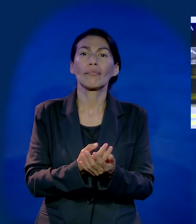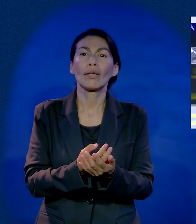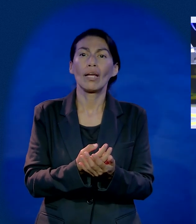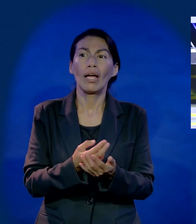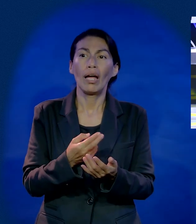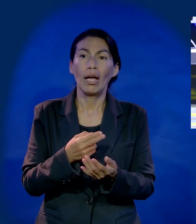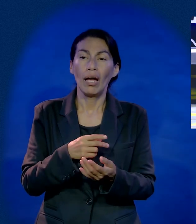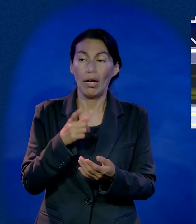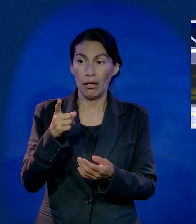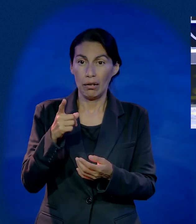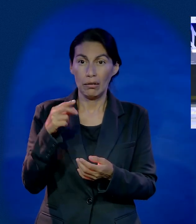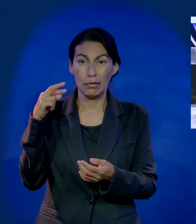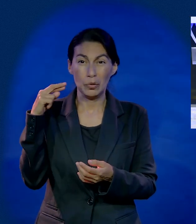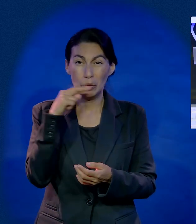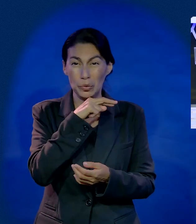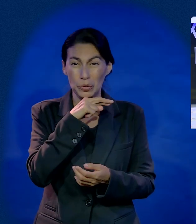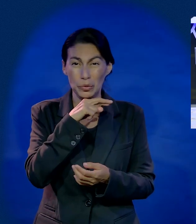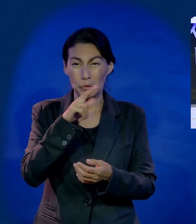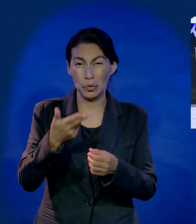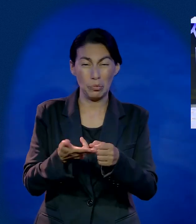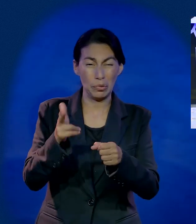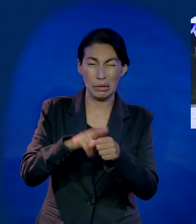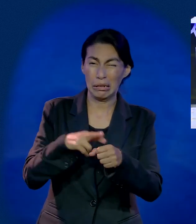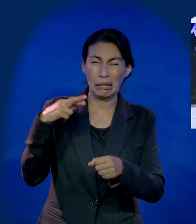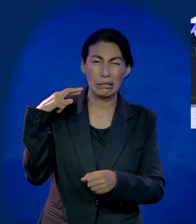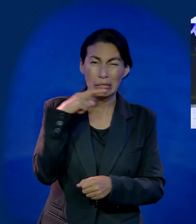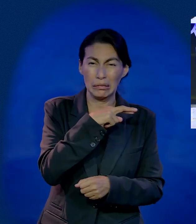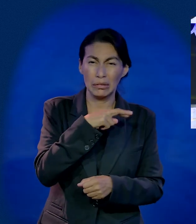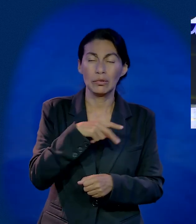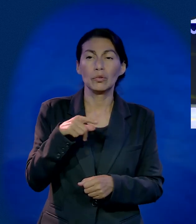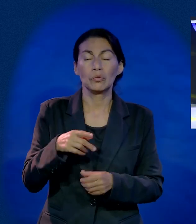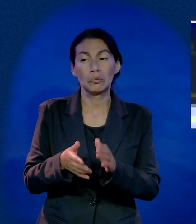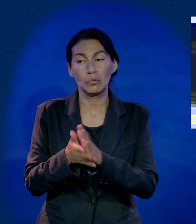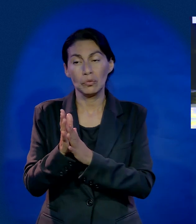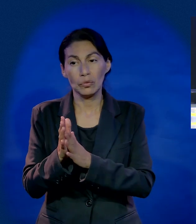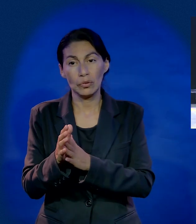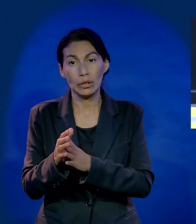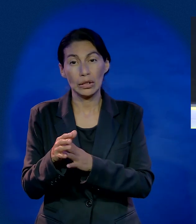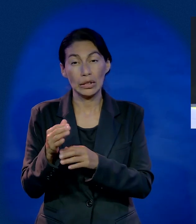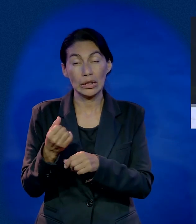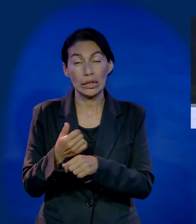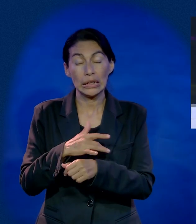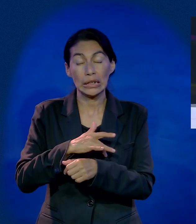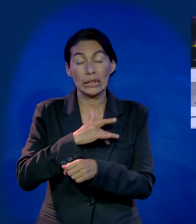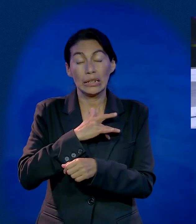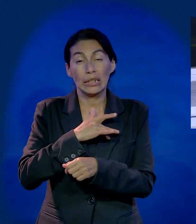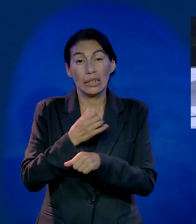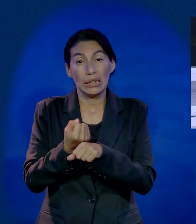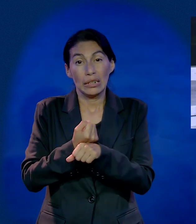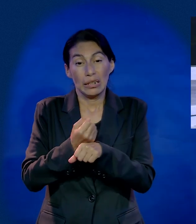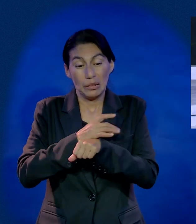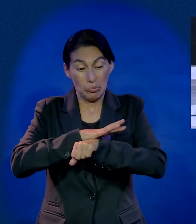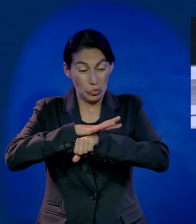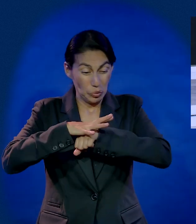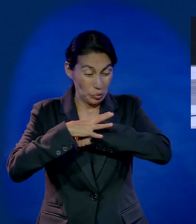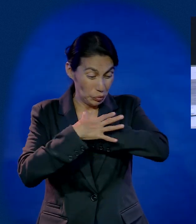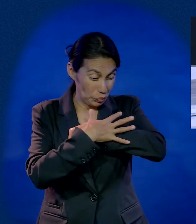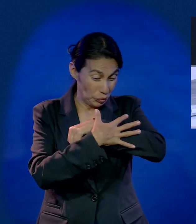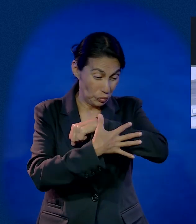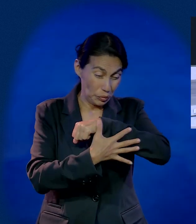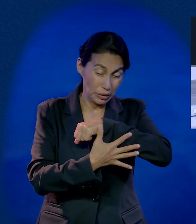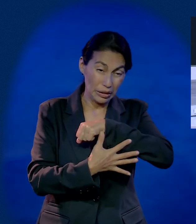como loco en Reynosa. Llegué a uno de los hospitales grandes. Y llego a urgencias. Yo sentía que a mi niña se le salía toda la sangre por